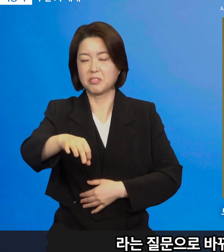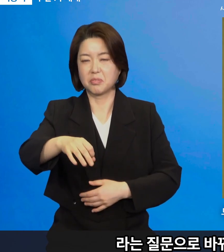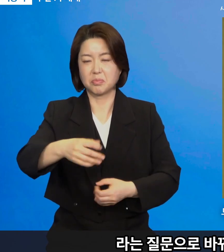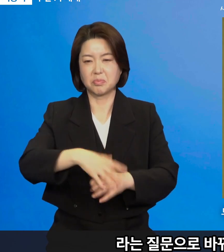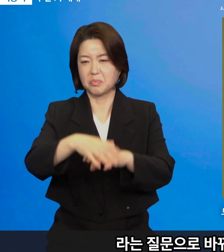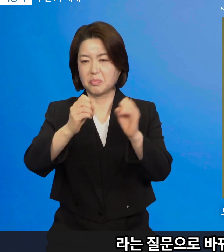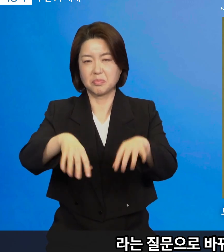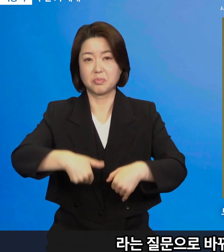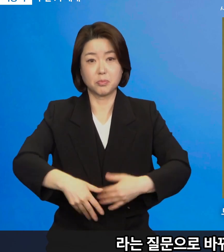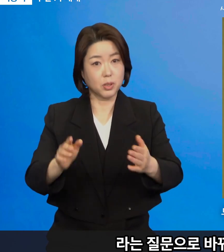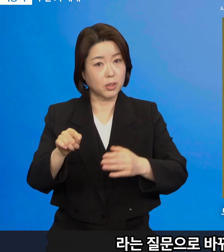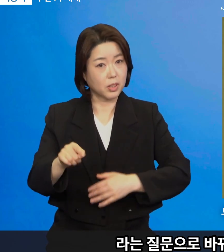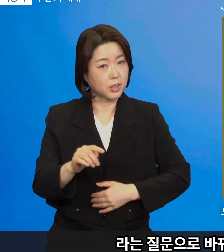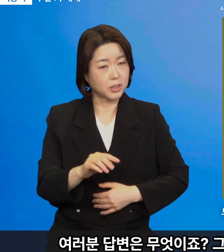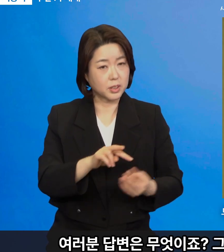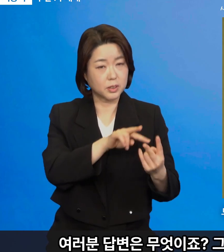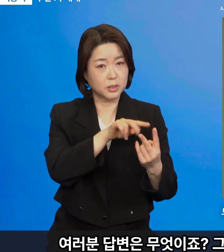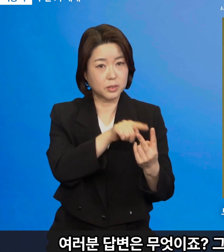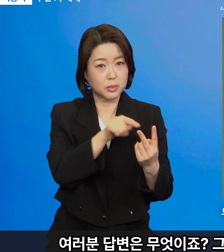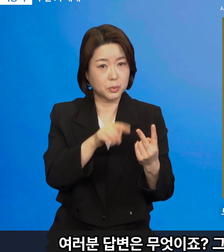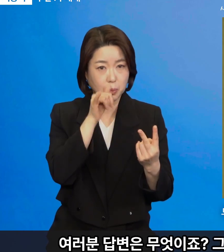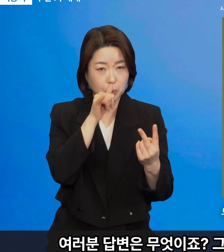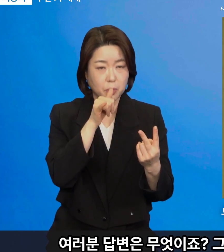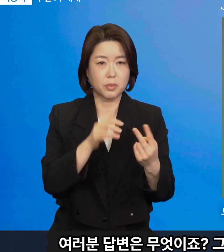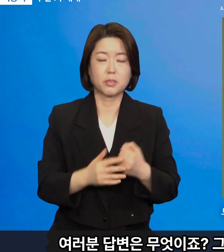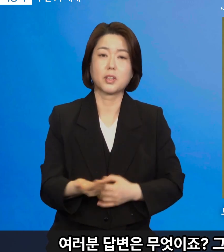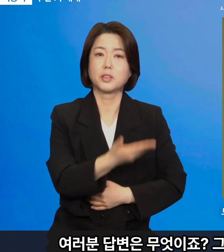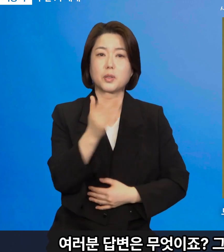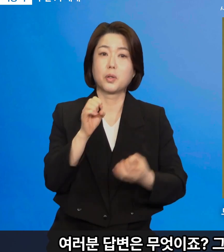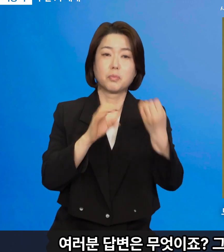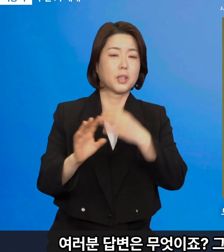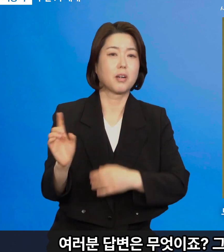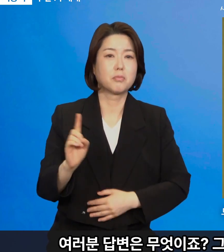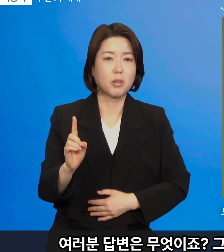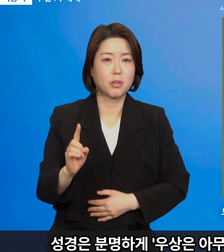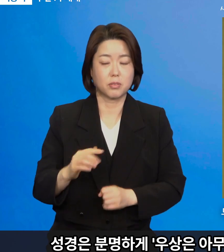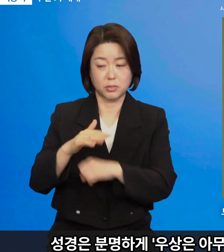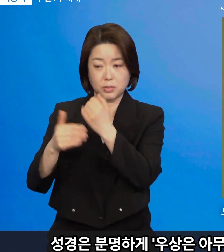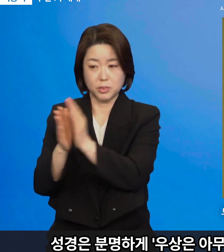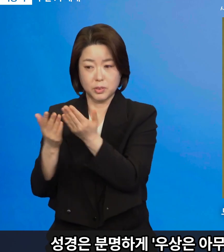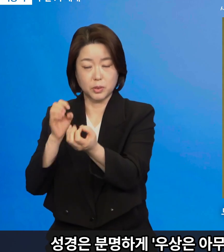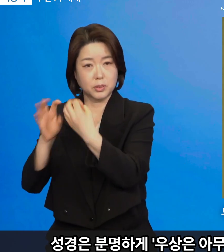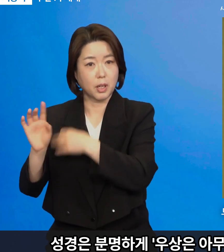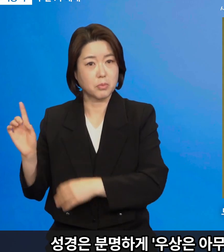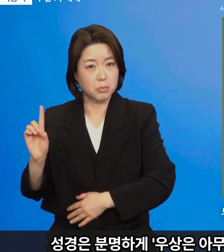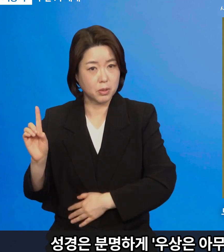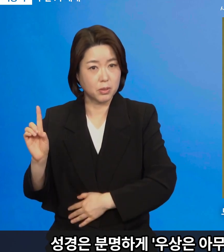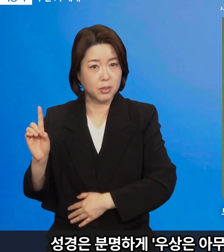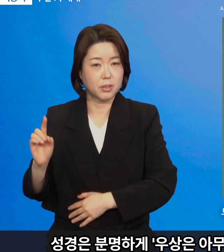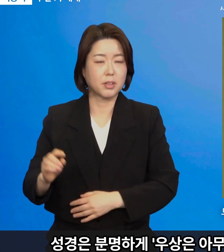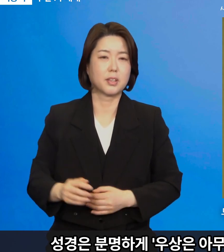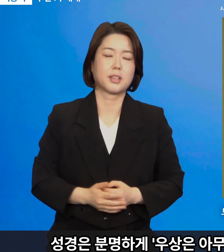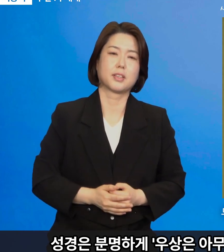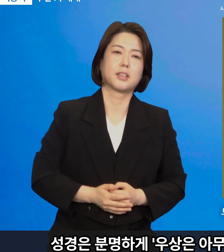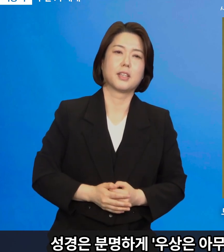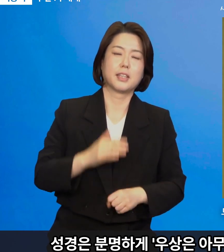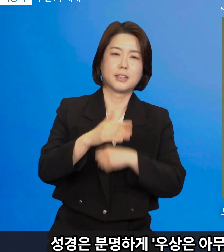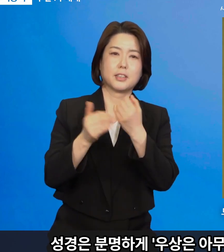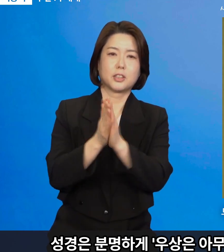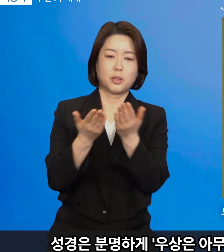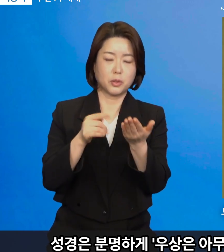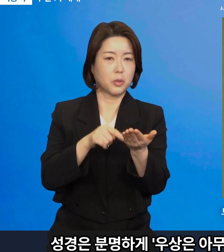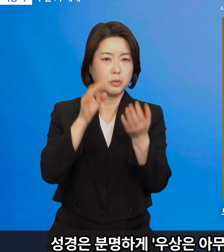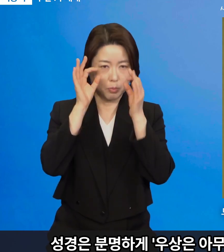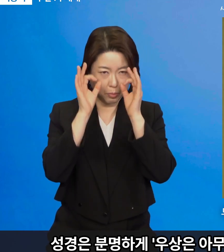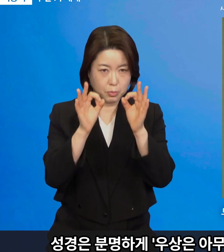수가 있겠어요. 여러분, 답변은 무엇이죠? 그리고 성경은 뭐라고 할까요? 성경은 분명하게